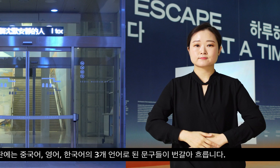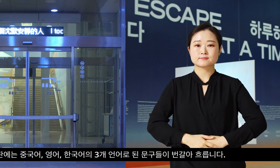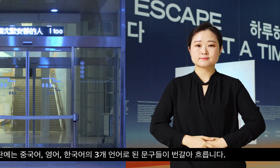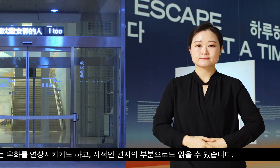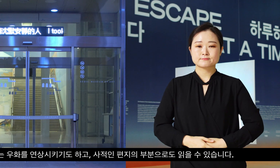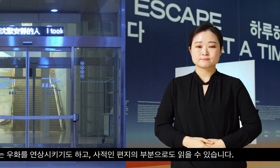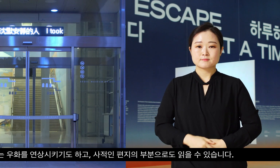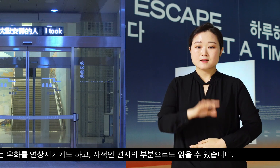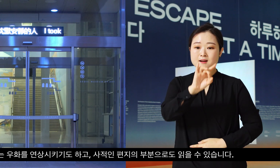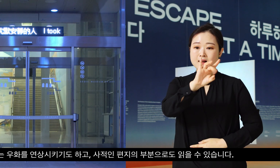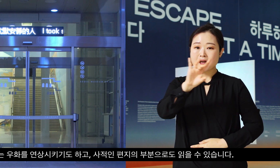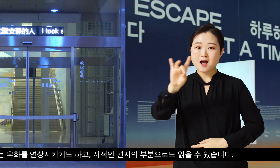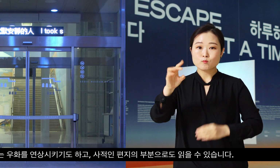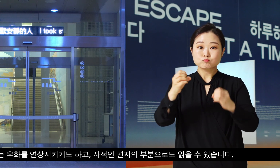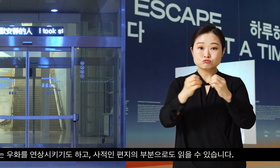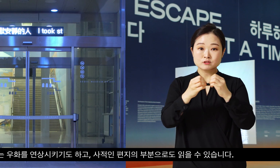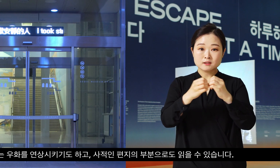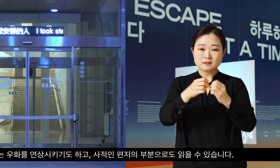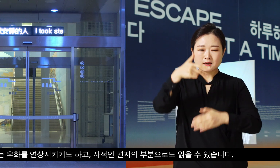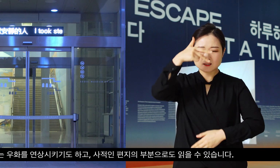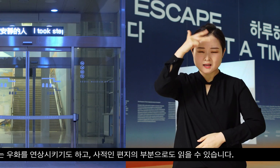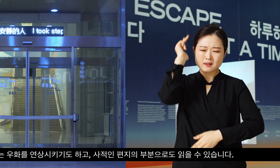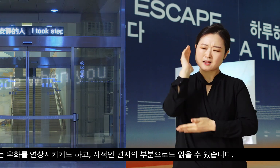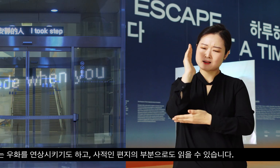각 문구는 우화를 연상시키기도 하고